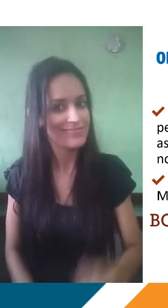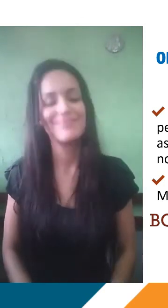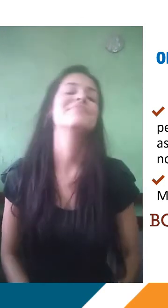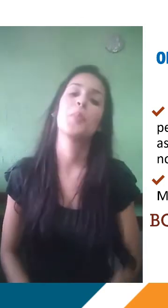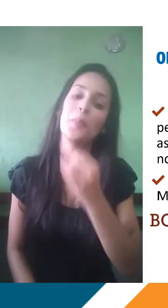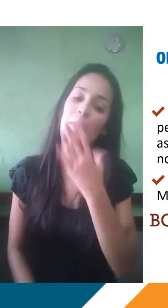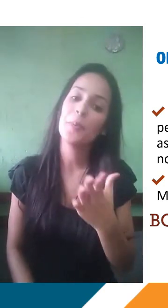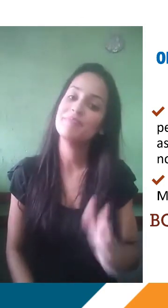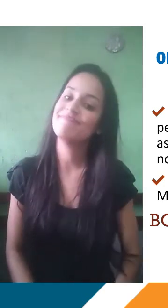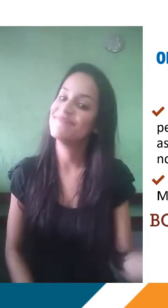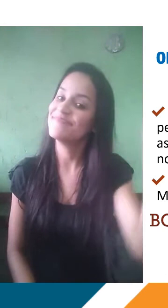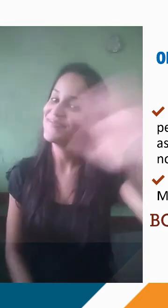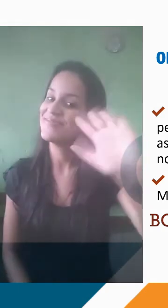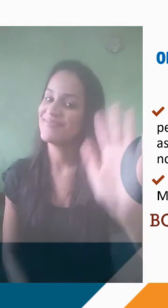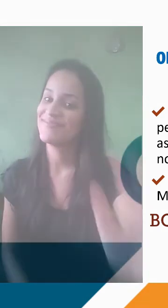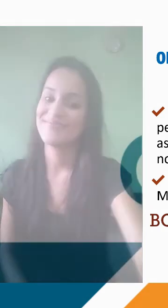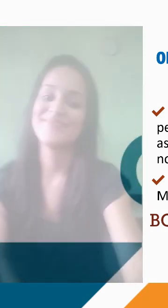aqui E até a próxima